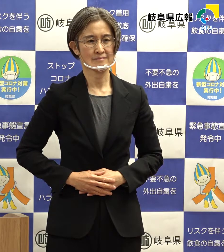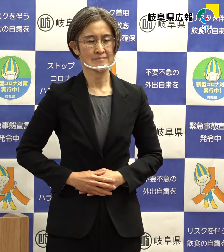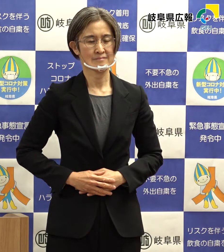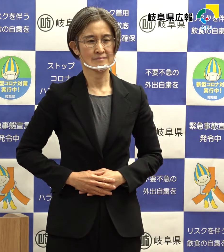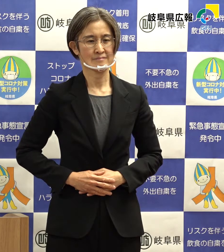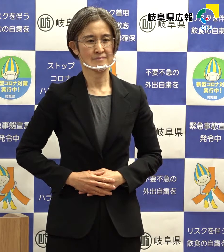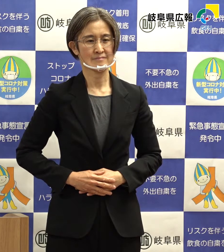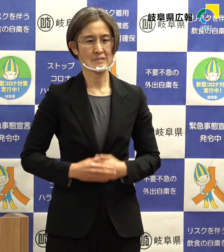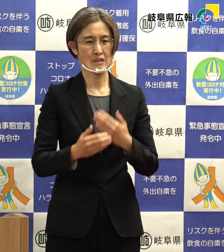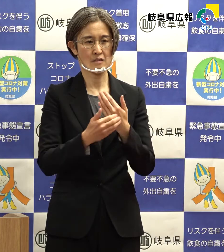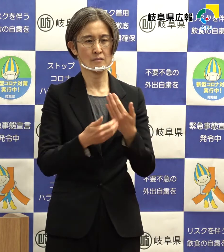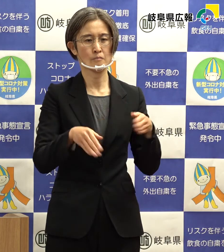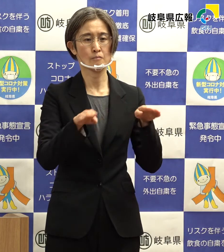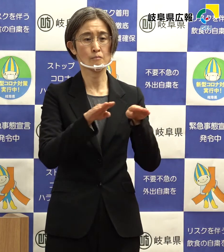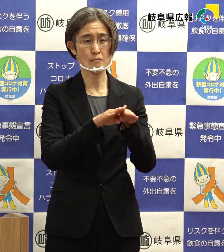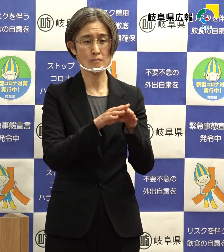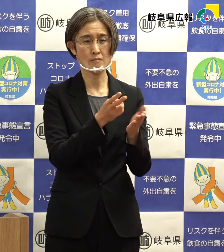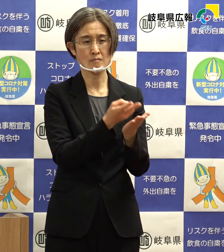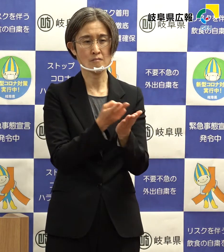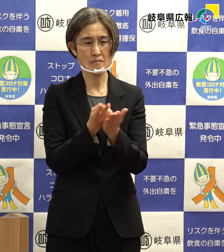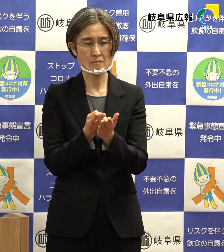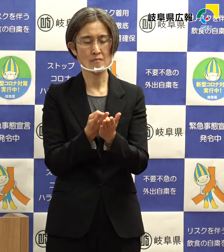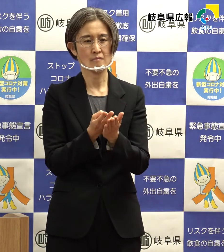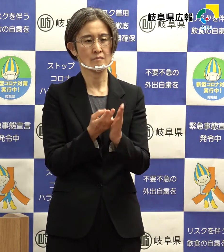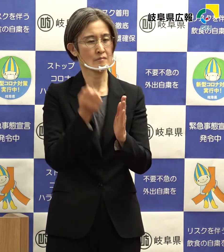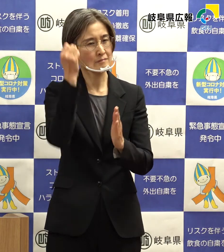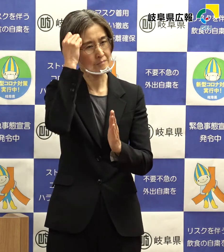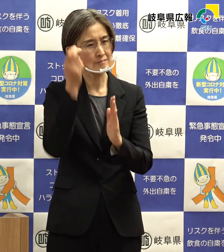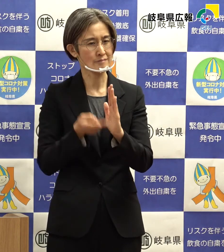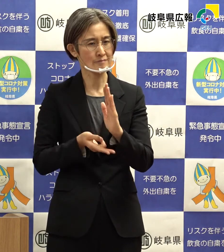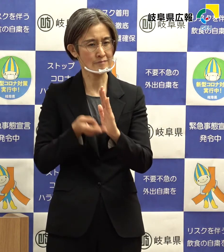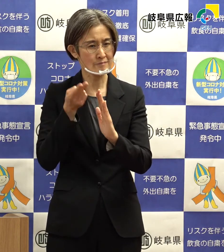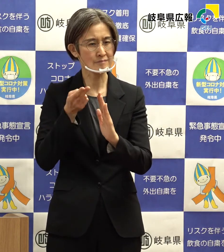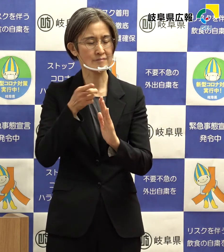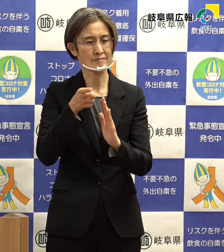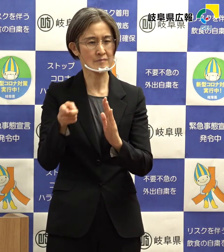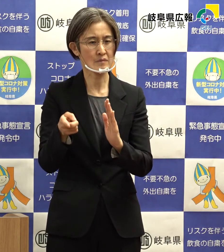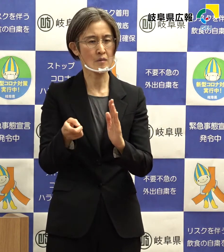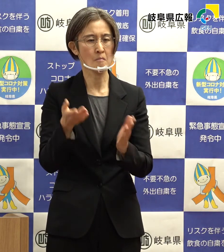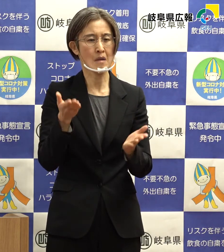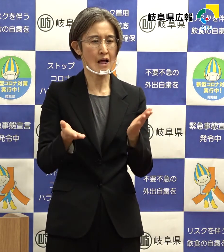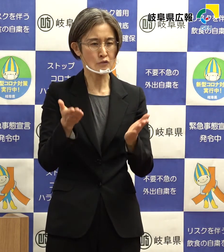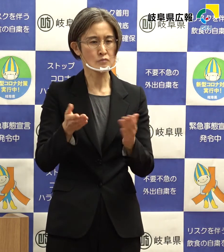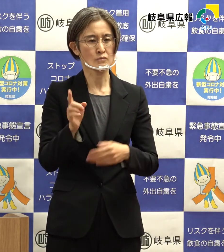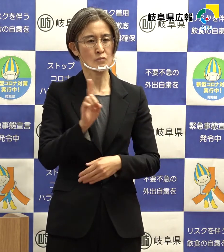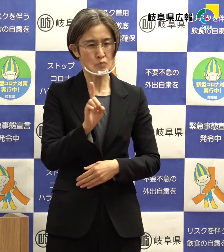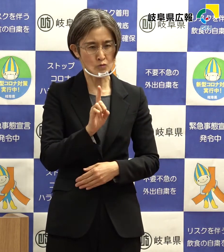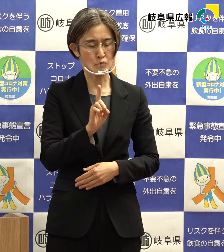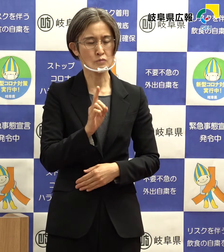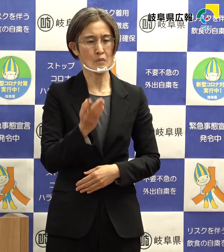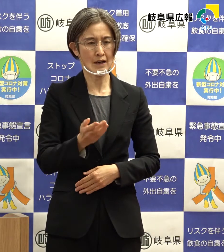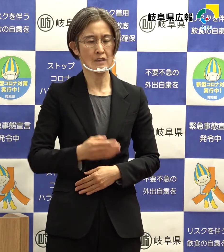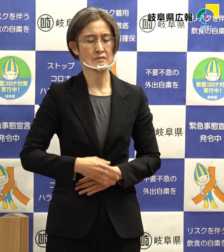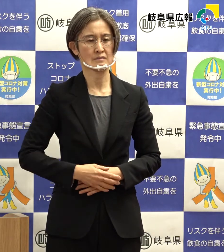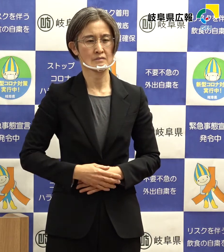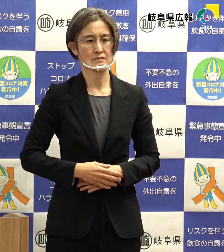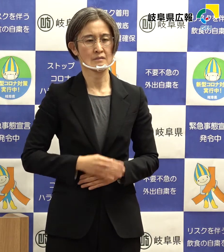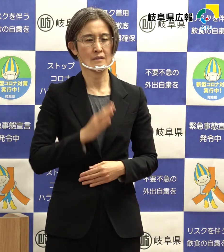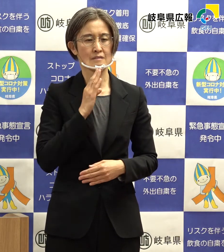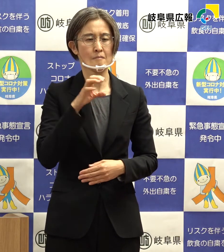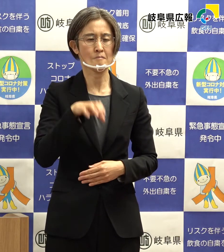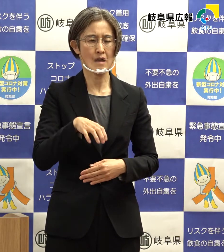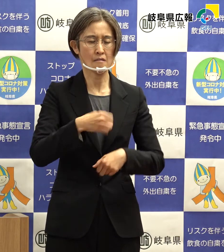医療機関の病床なり宿泊施設のこのバランスをどうするかということで現場は苦労しておりますので